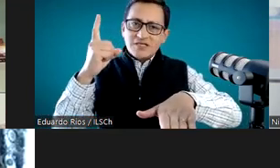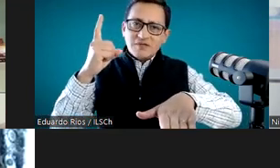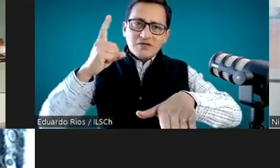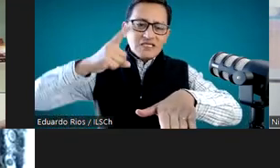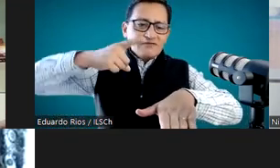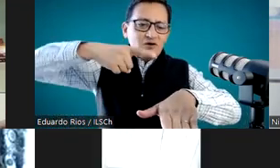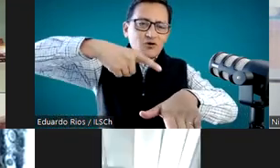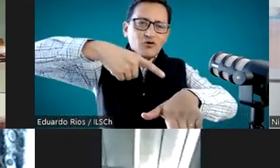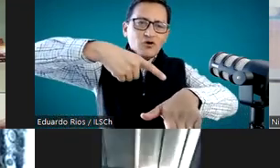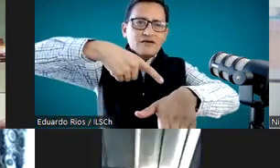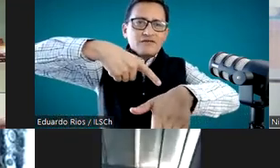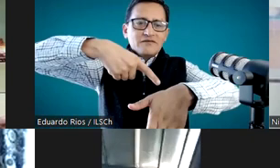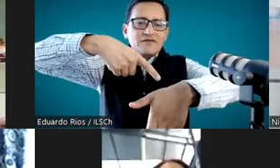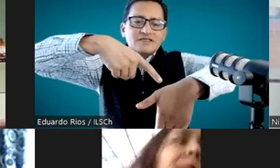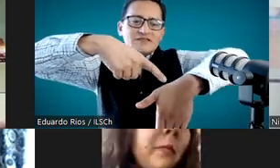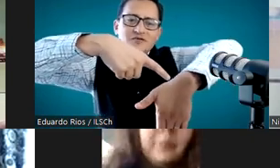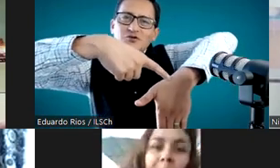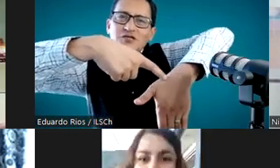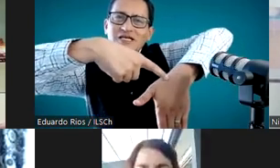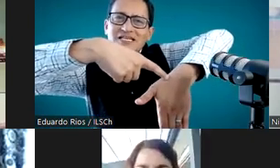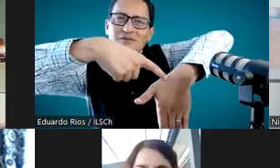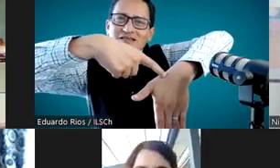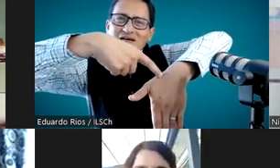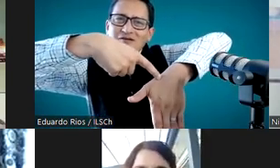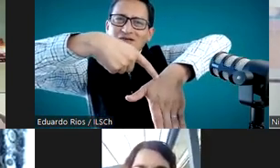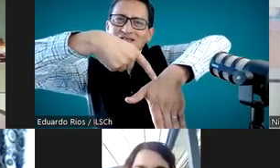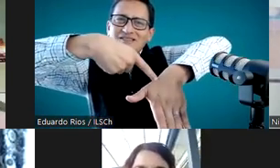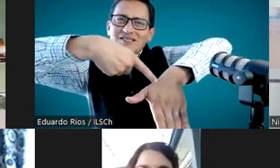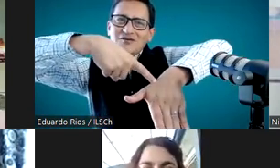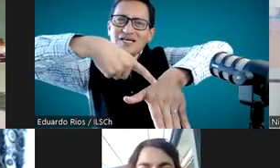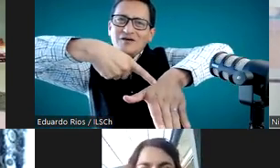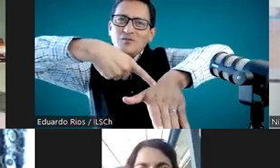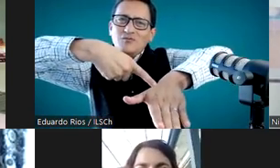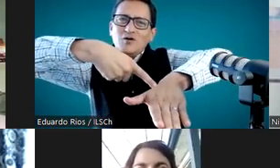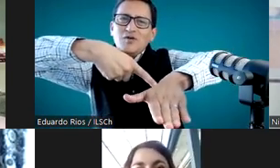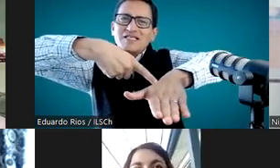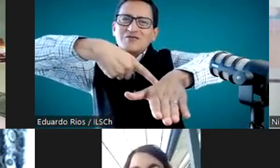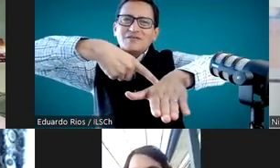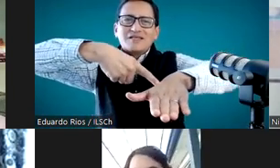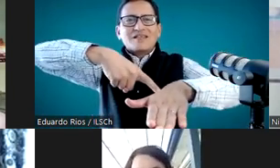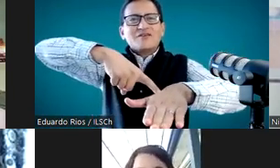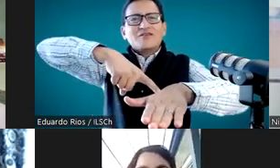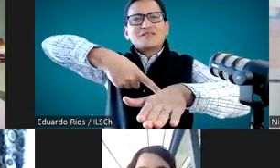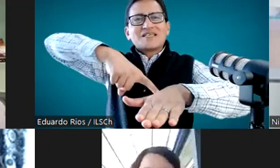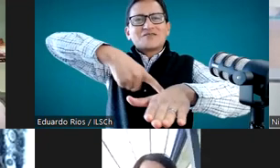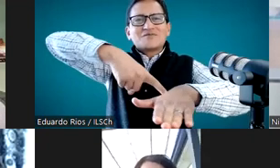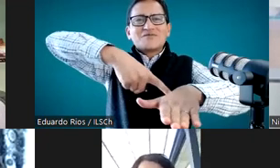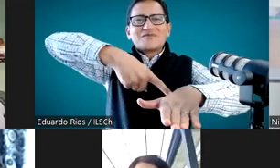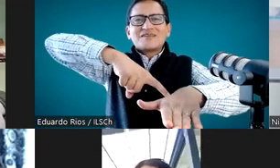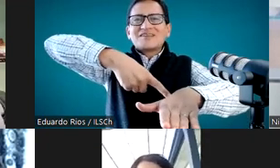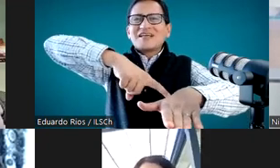índice de nuestra mano activa lo vamos a colocar. Fíjese, se hace un hoyito aquí en esta parte de la mano, ahí, ¿cierto? Ahí vamos a pinchar en esa parte del dedo y vamos a